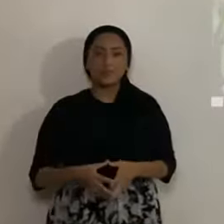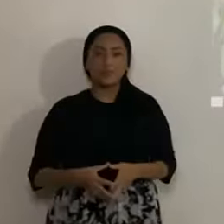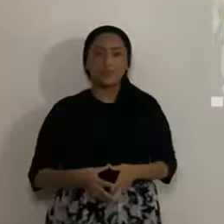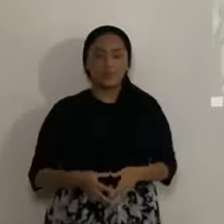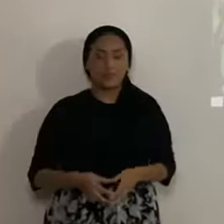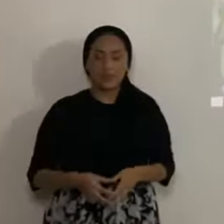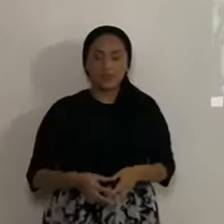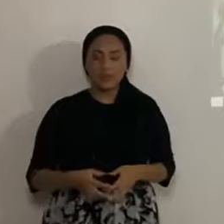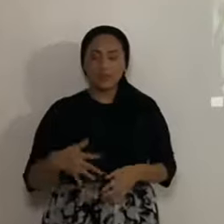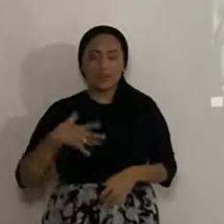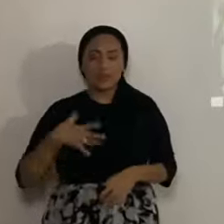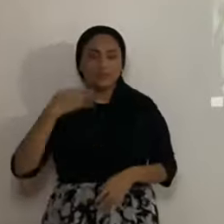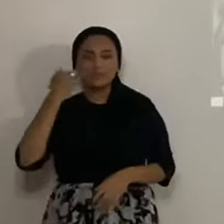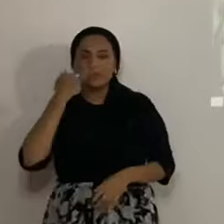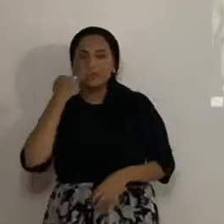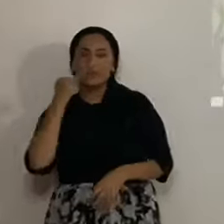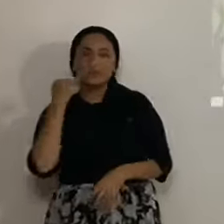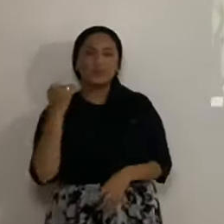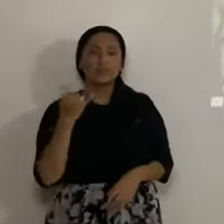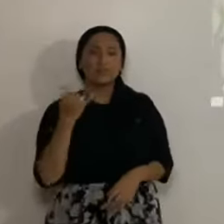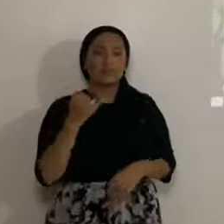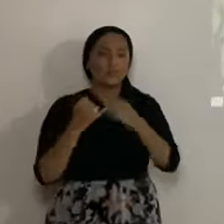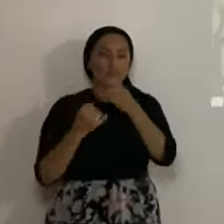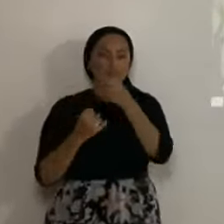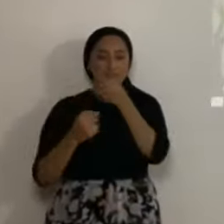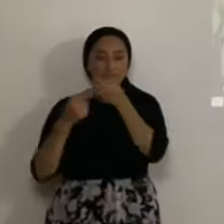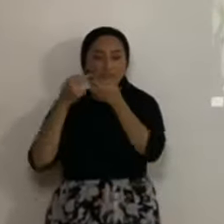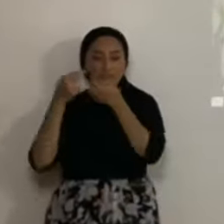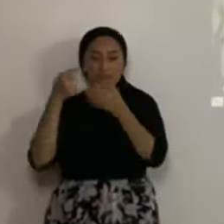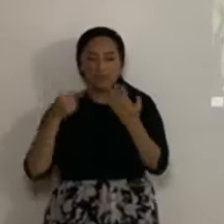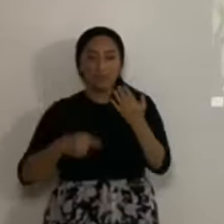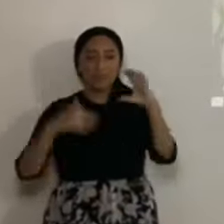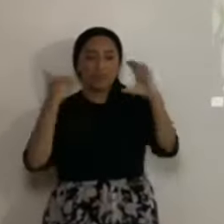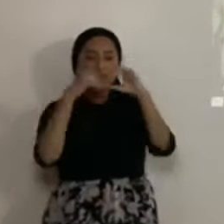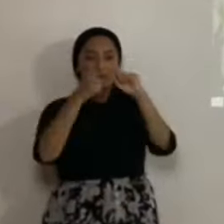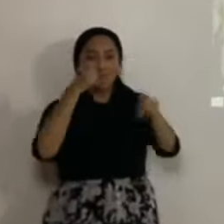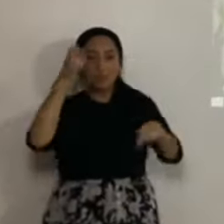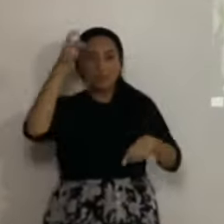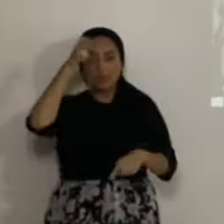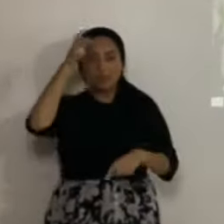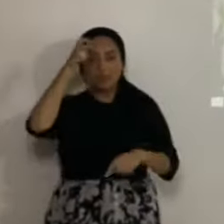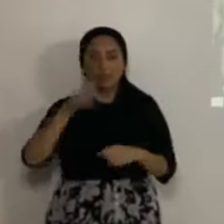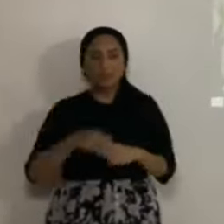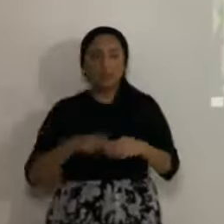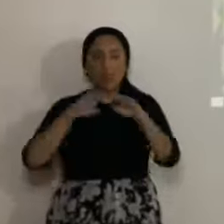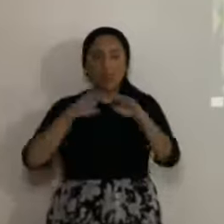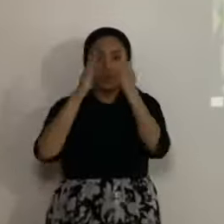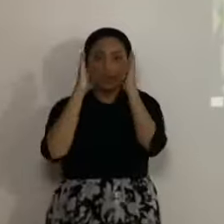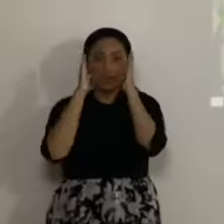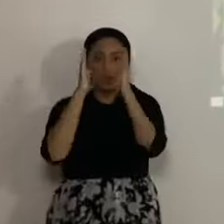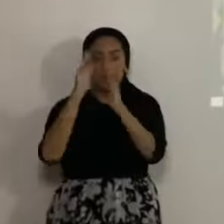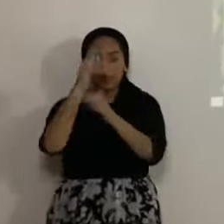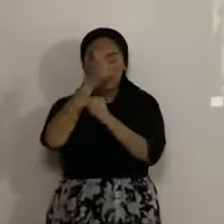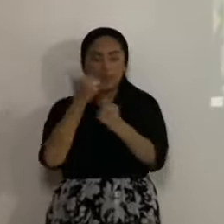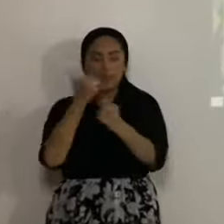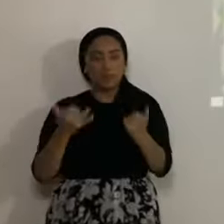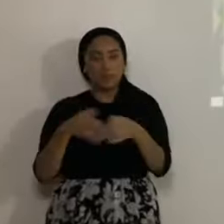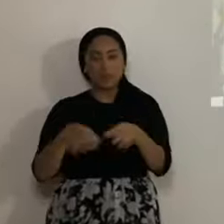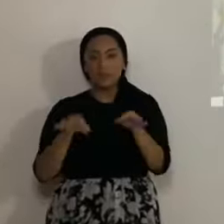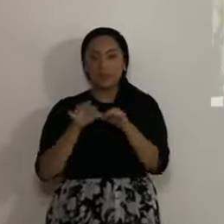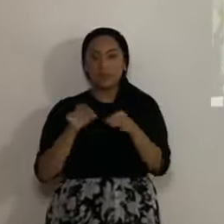de rencor, de amargura, de resentimiento, son mensajeros de Hasatán, abre los ojos de una vez hermano o hermana.